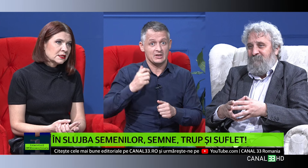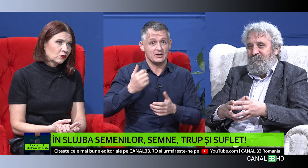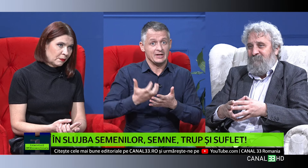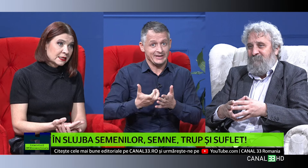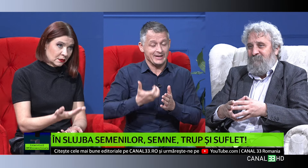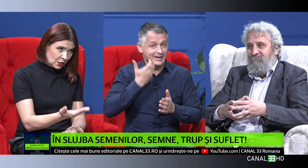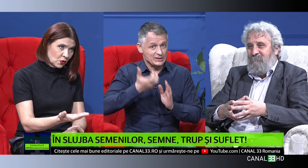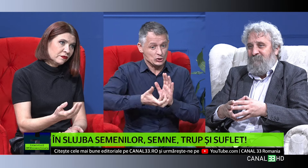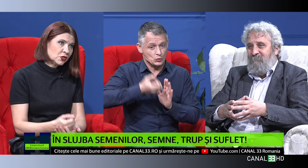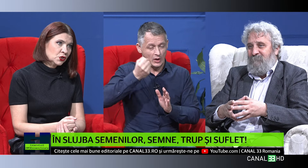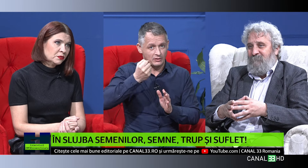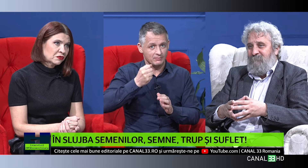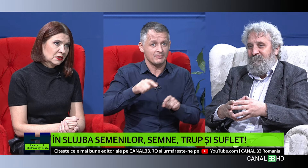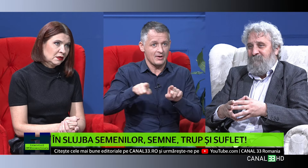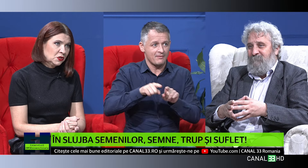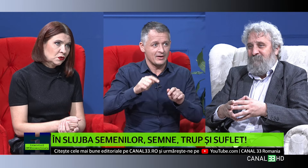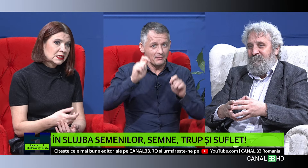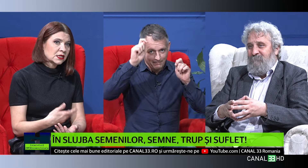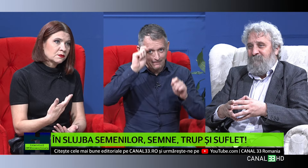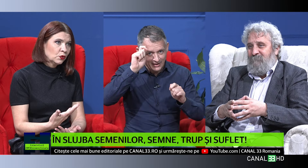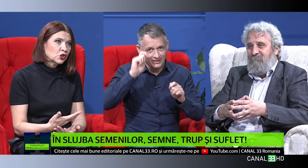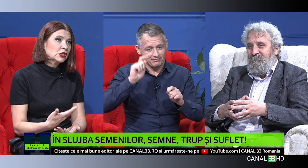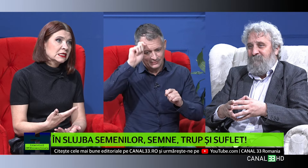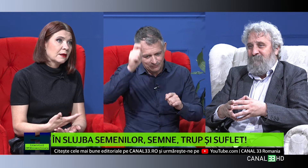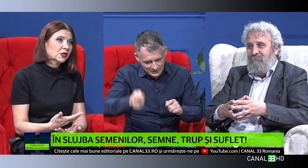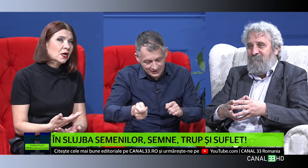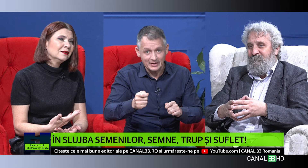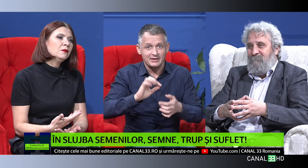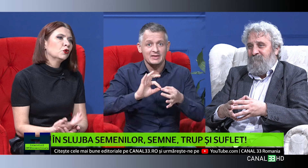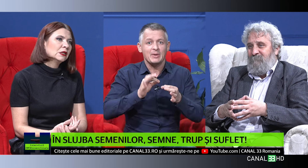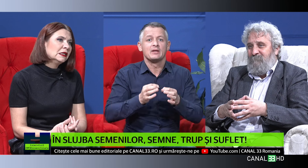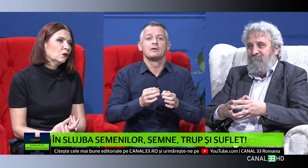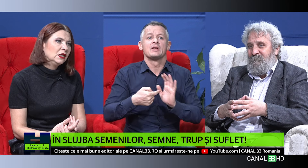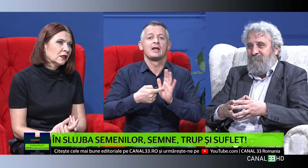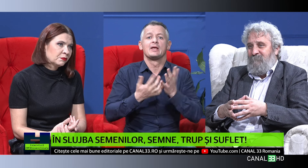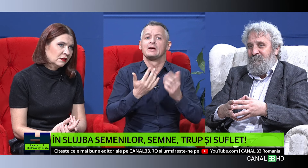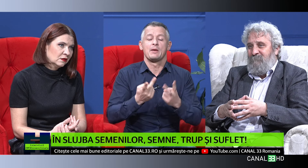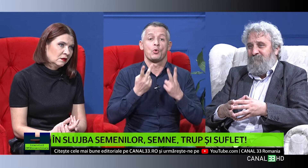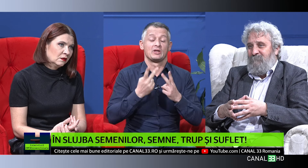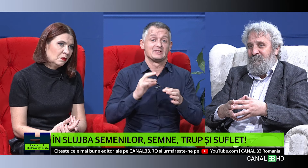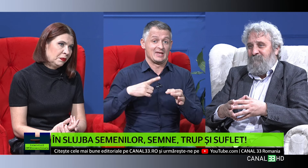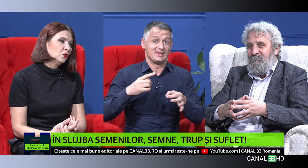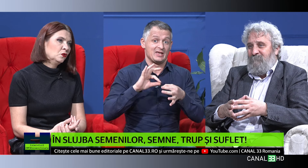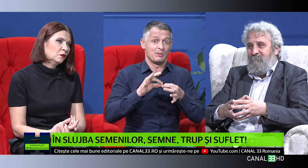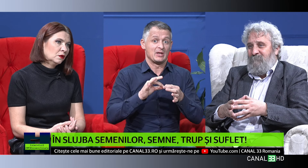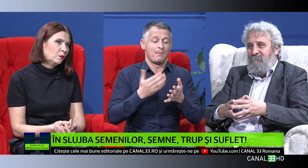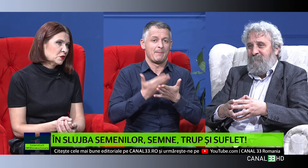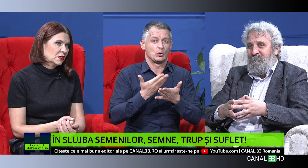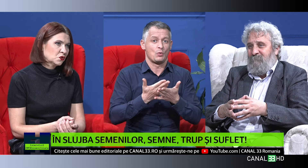să vorbească, așa cum face și dumneavoastră în emisiune, să spună ce înseamnă, cât de important e un interpret pentru o persoană